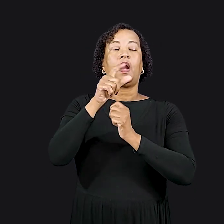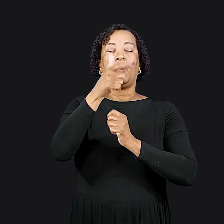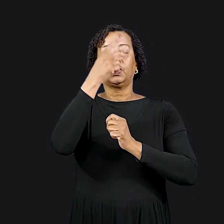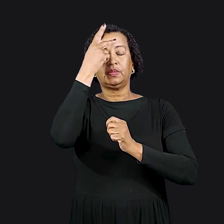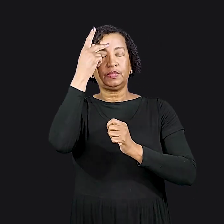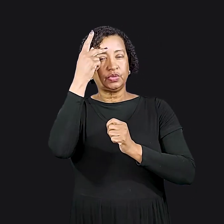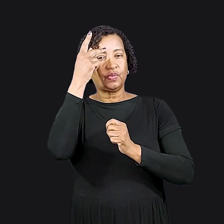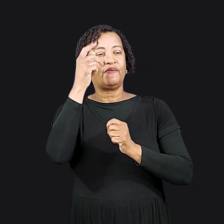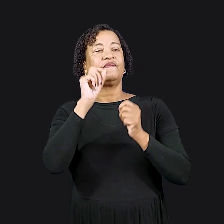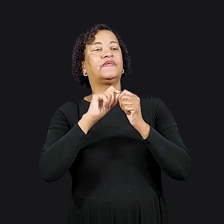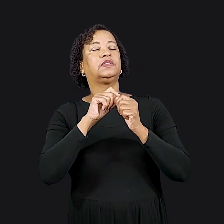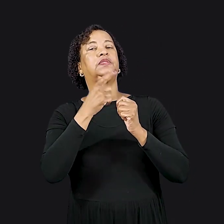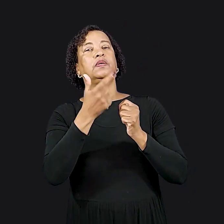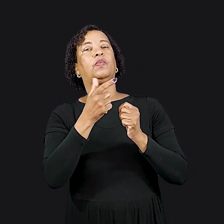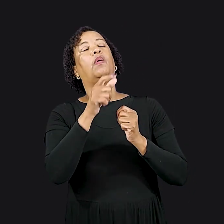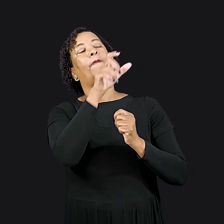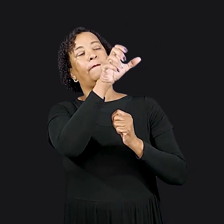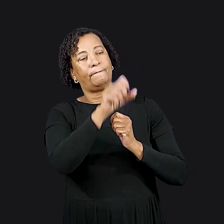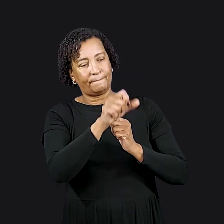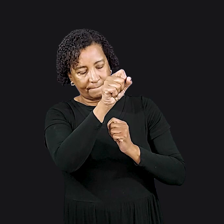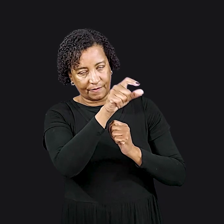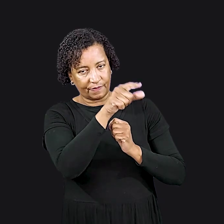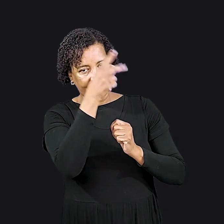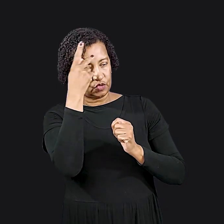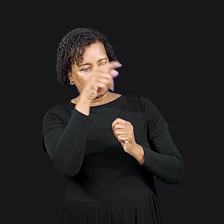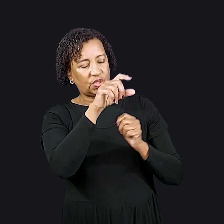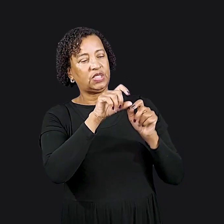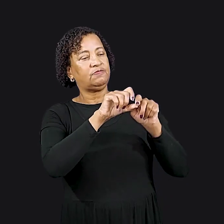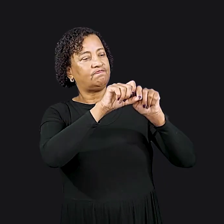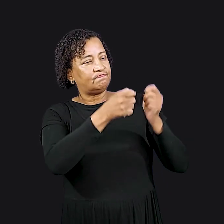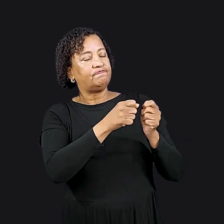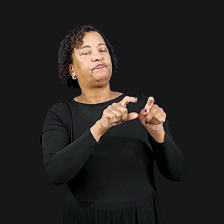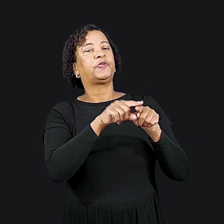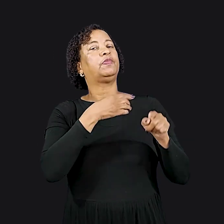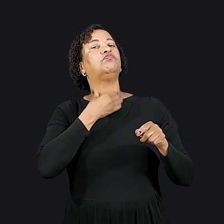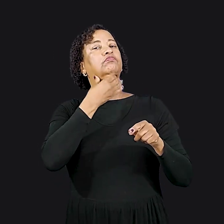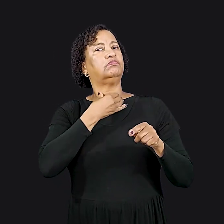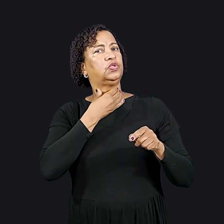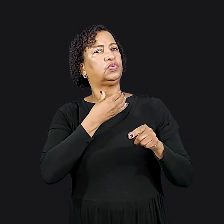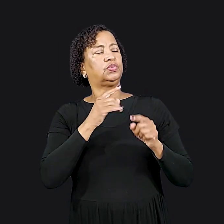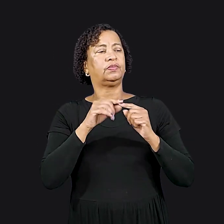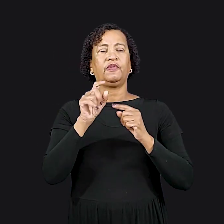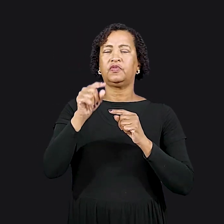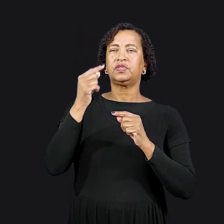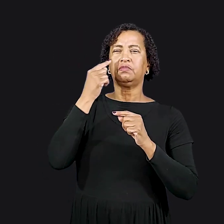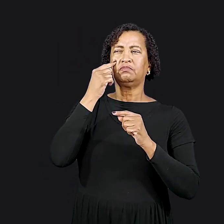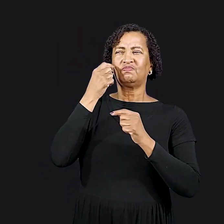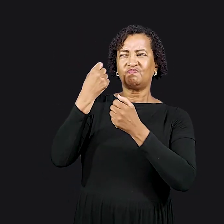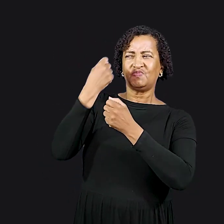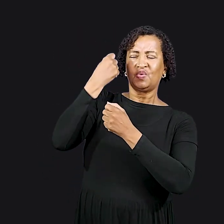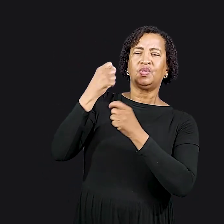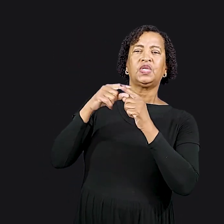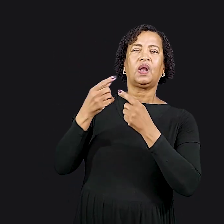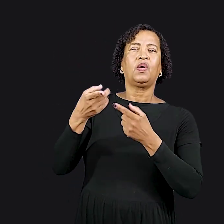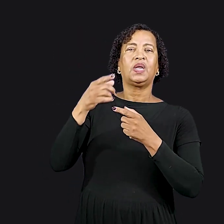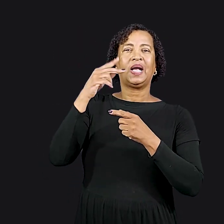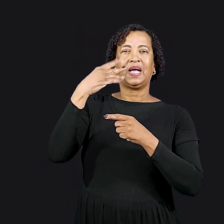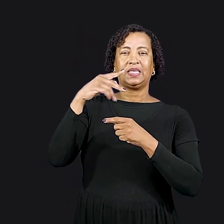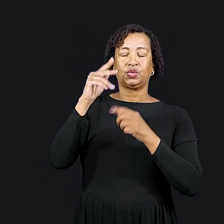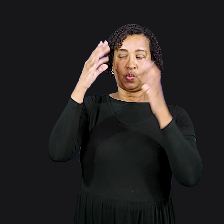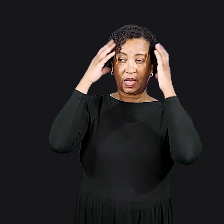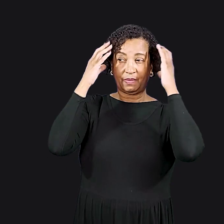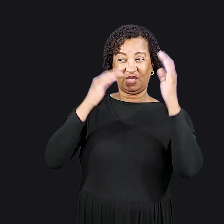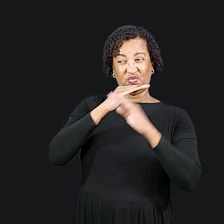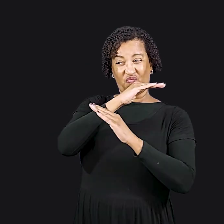vítima era: você me quebrou os dentes, então vou quebrar o seu pescoço. Ou então: você machucou meu olho, agora vou cortar a